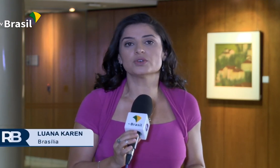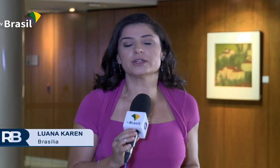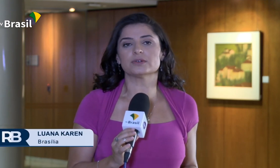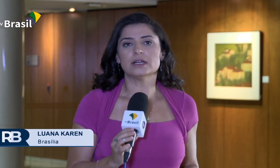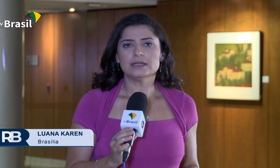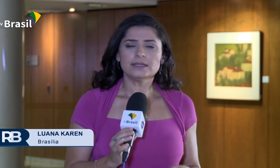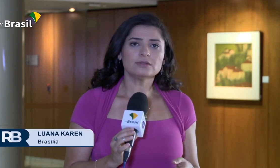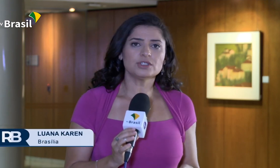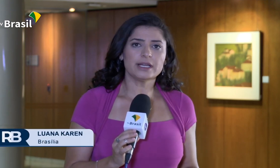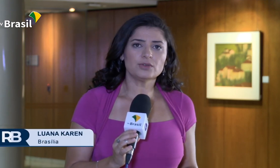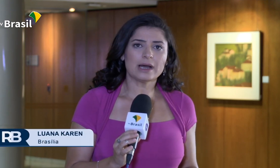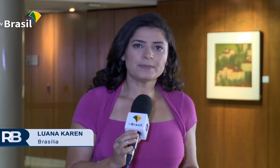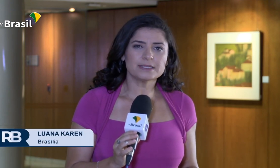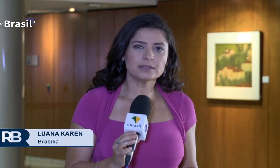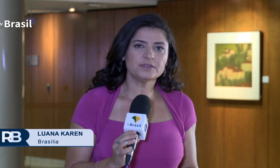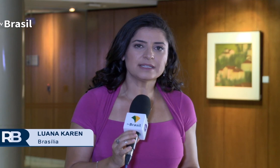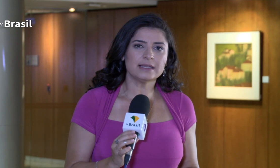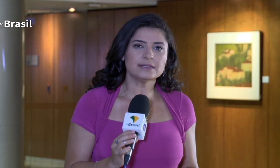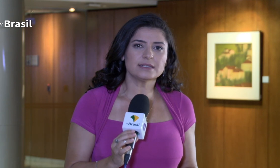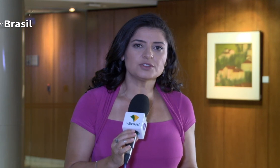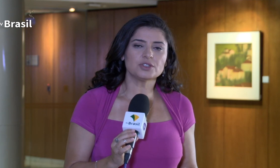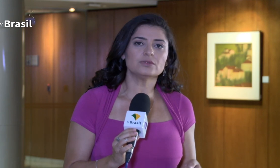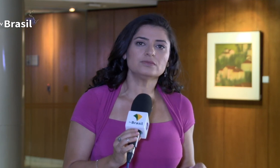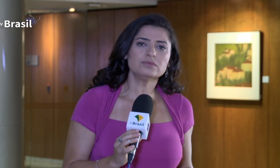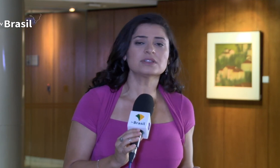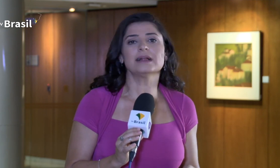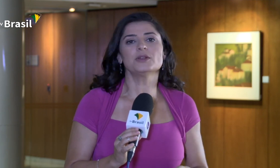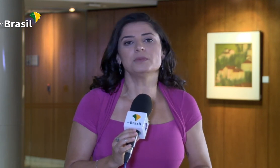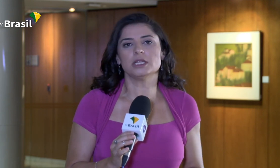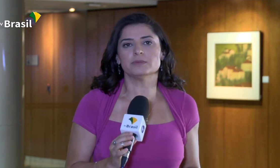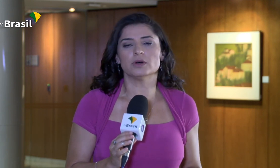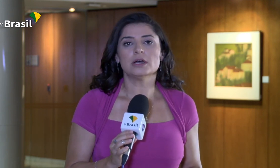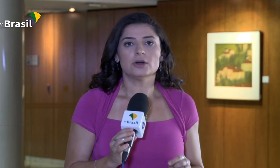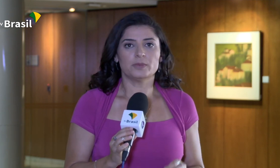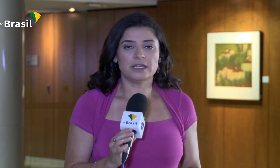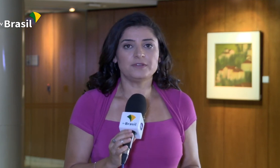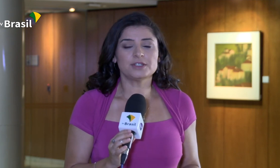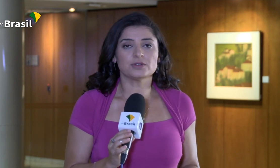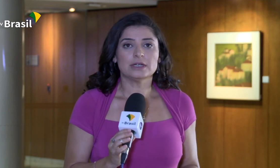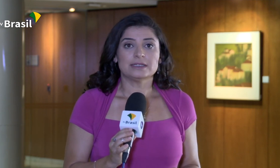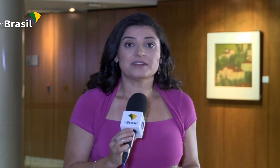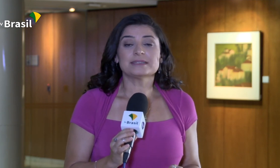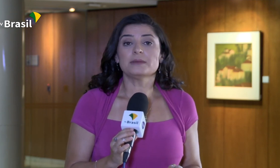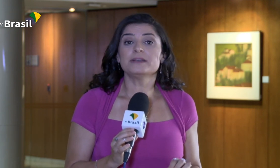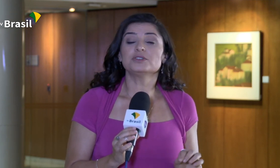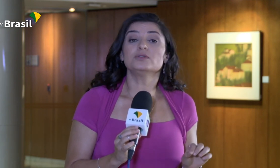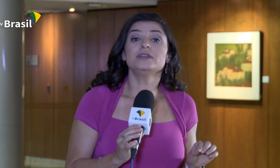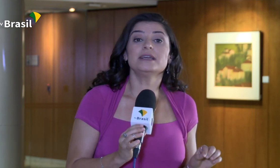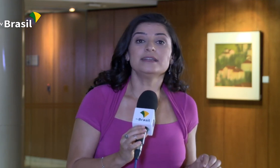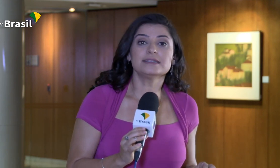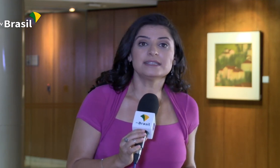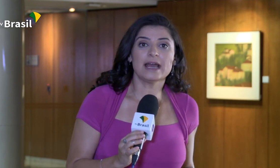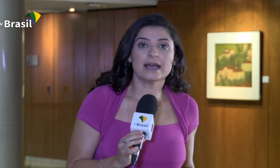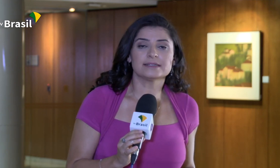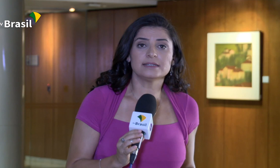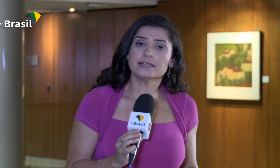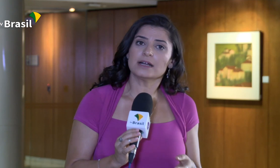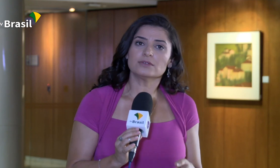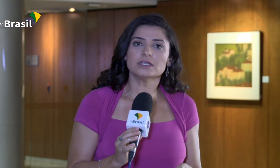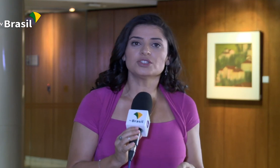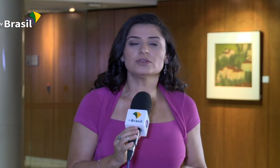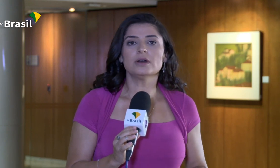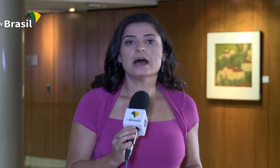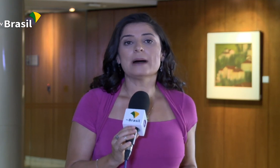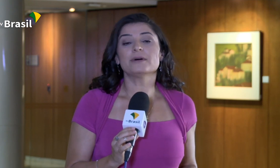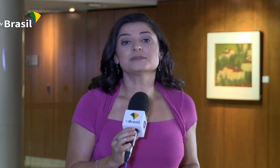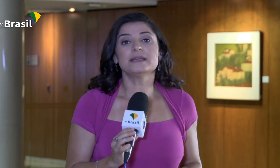2018 terão direito à pensão vitalícia de um salário mínimo. O benefício deverá ser pedido no INSS e